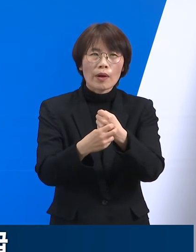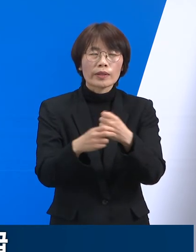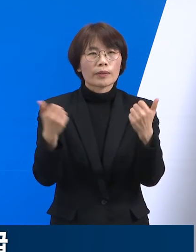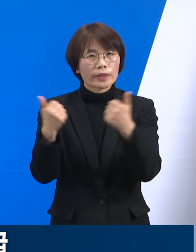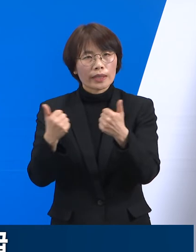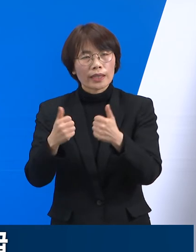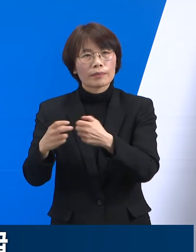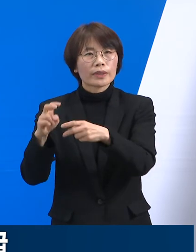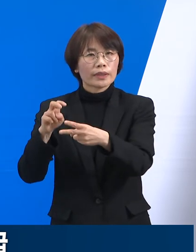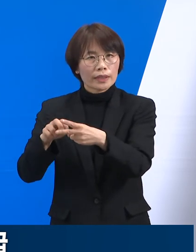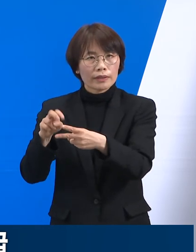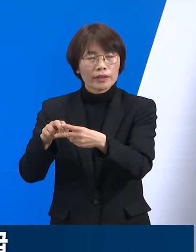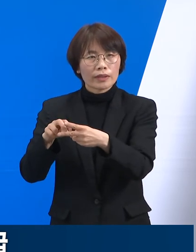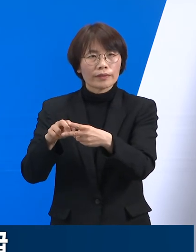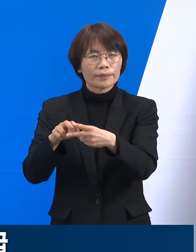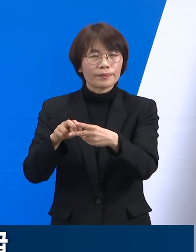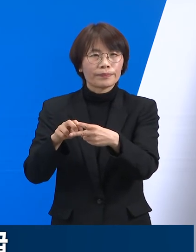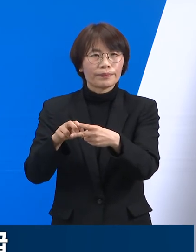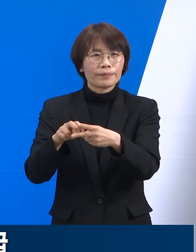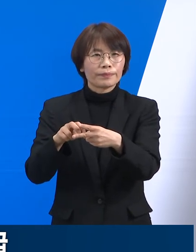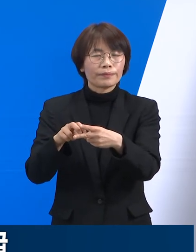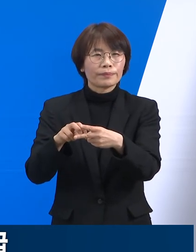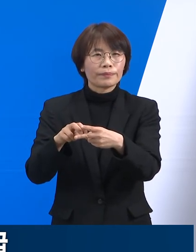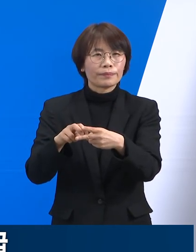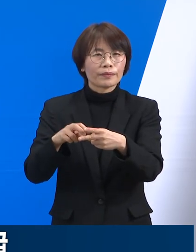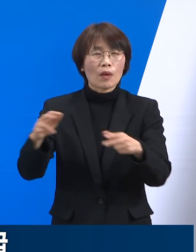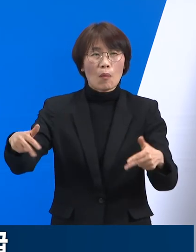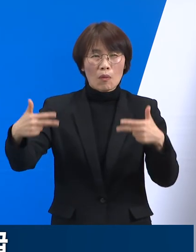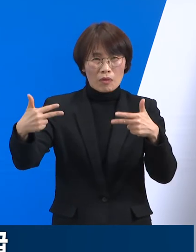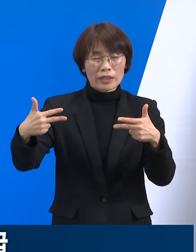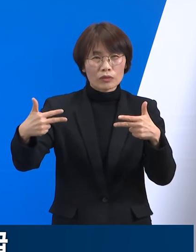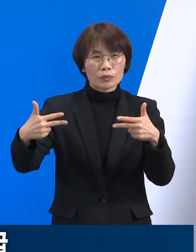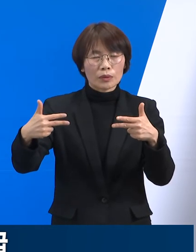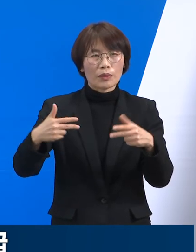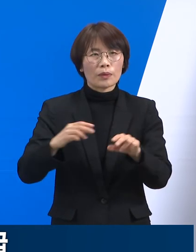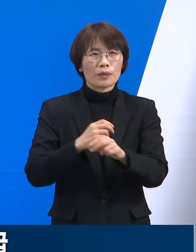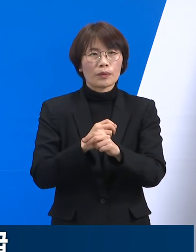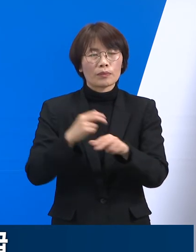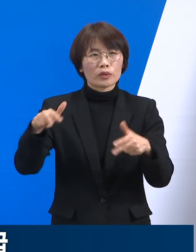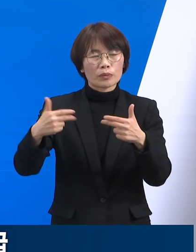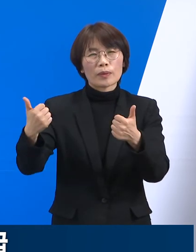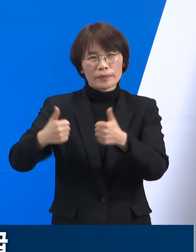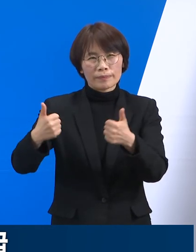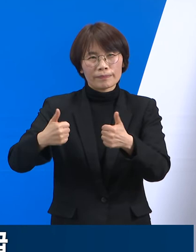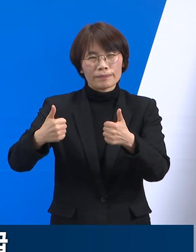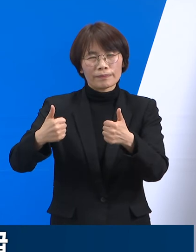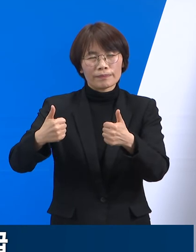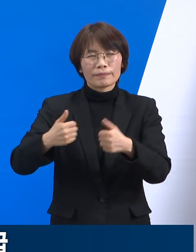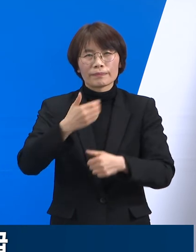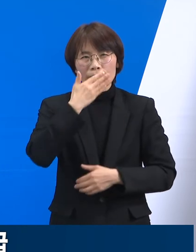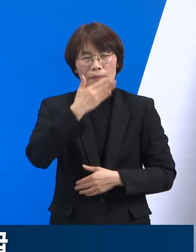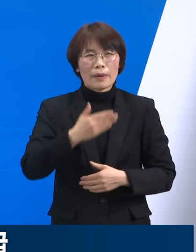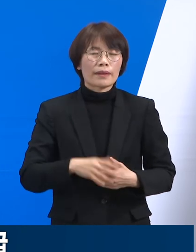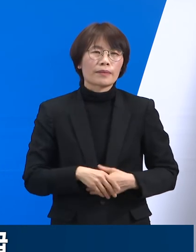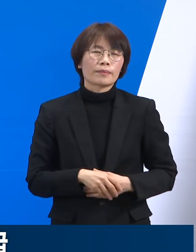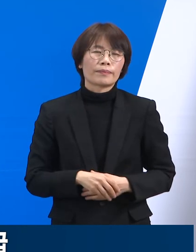재택관리지원상담센터에서 비대면 진료와 함께 기초의료상담 그리고 의약품 처방을 받을 수